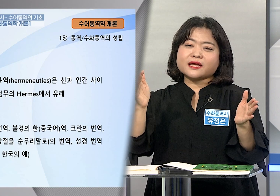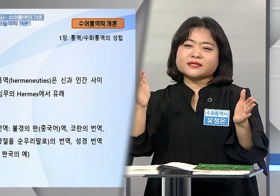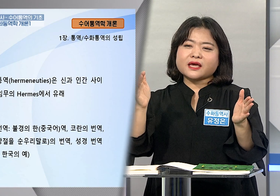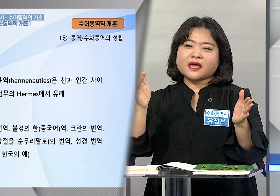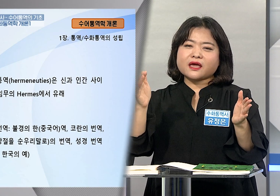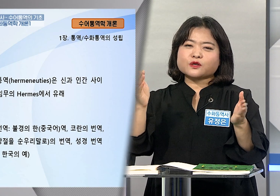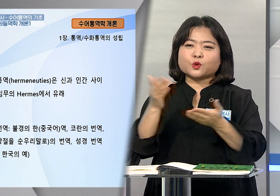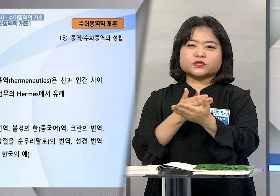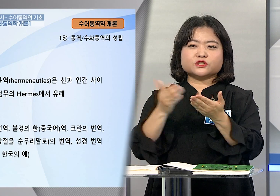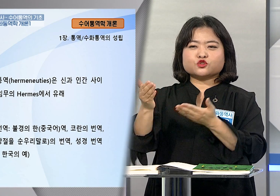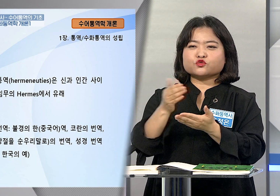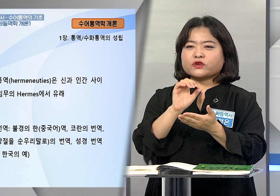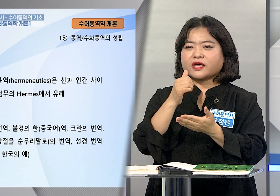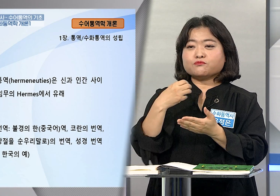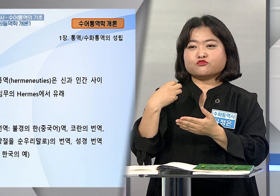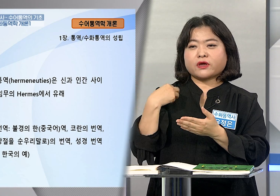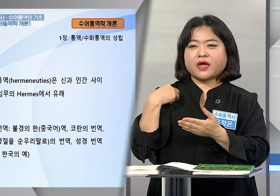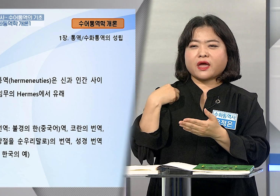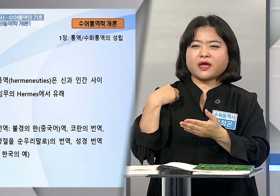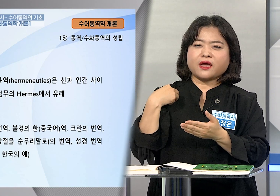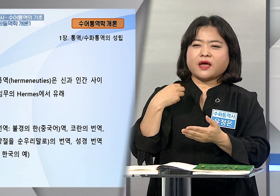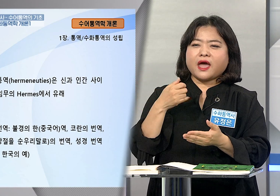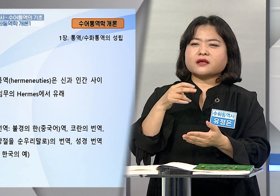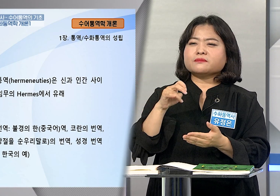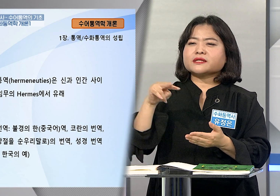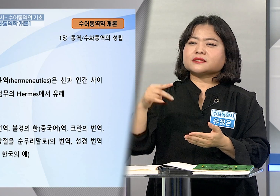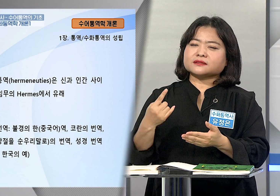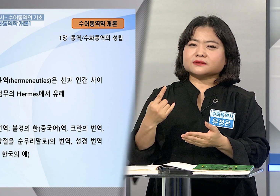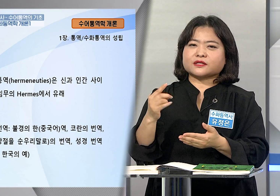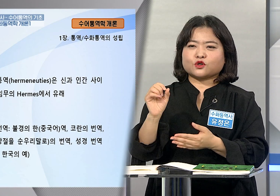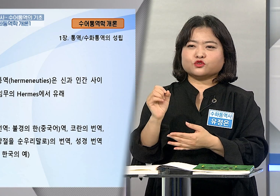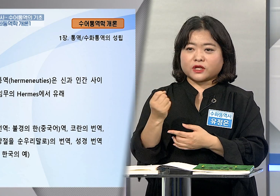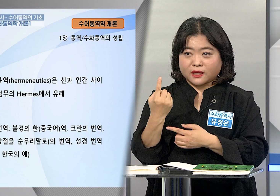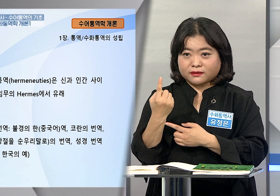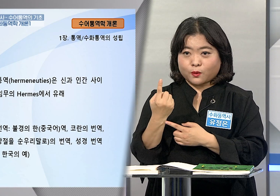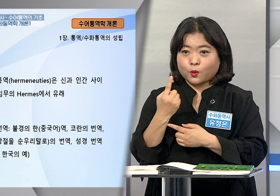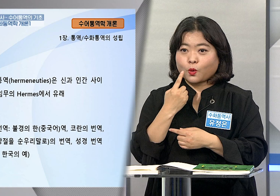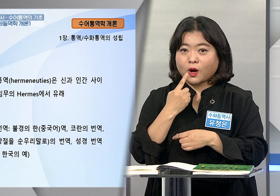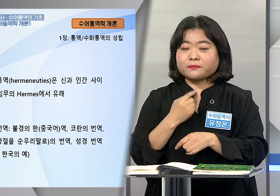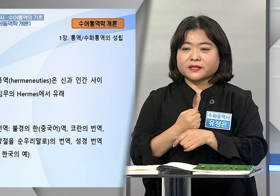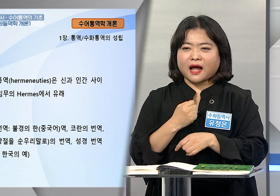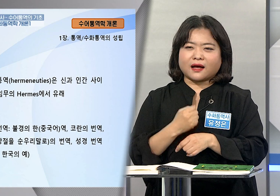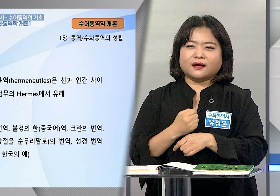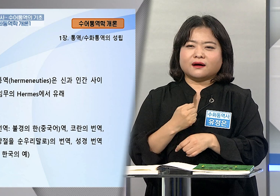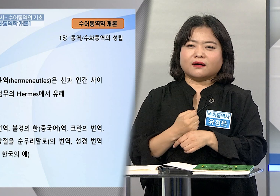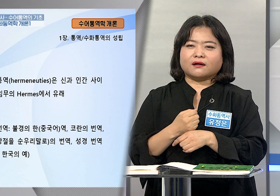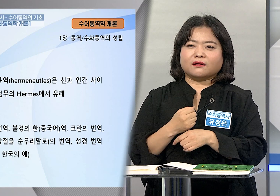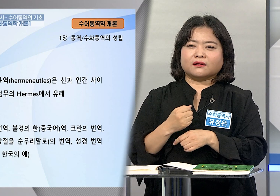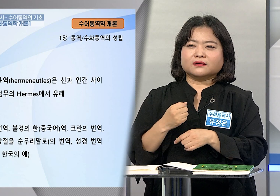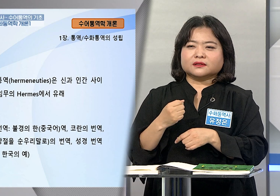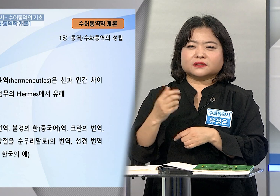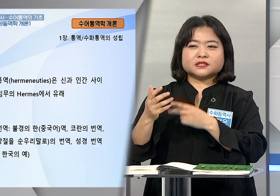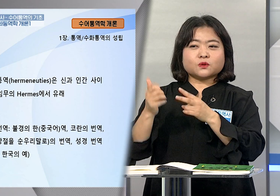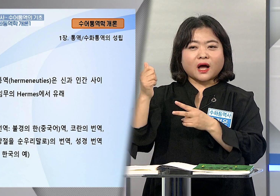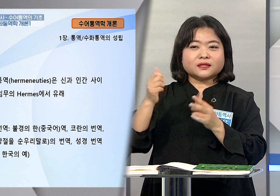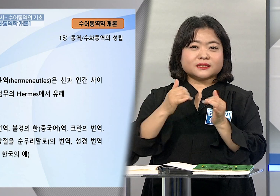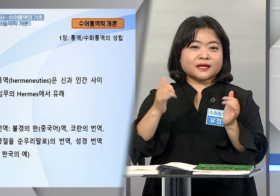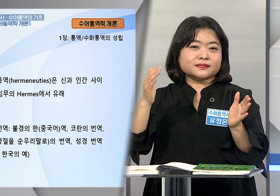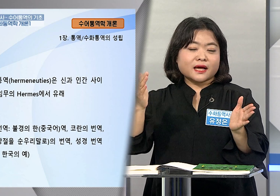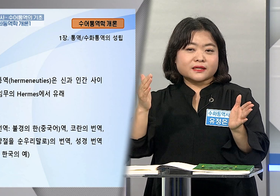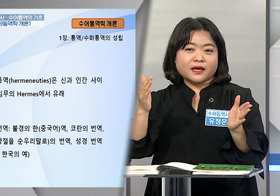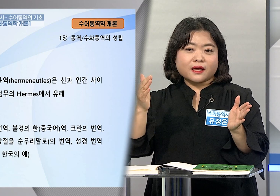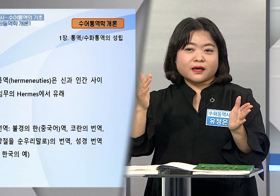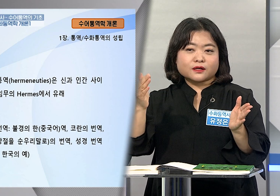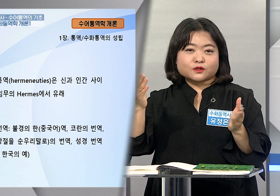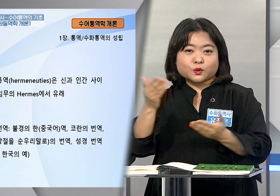인간 사이의 교신 중개 임무의 헤르메스에서 유래됐다고 합니다. 신과